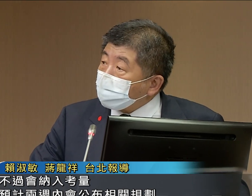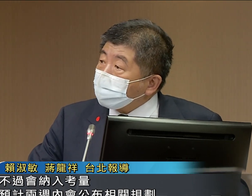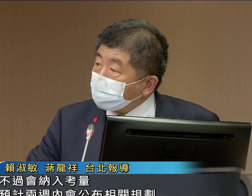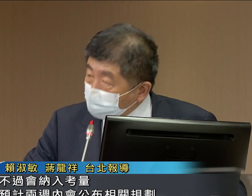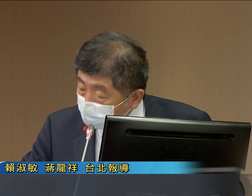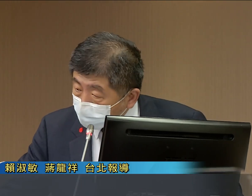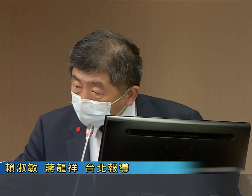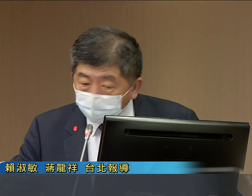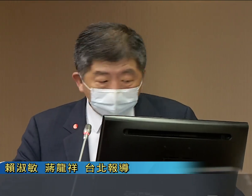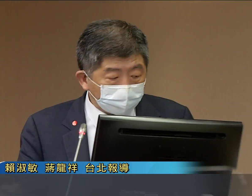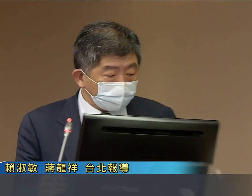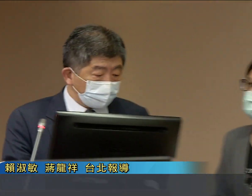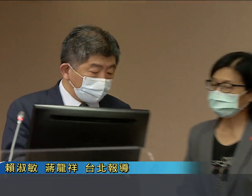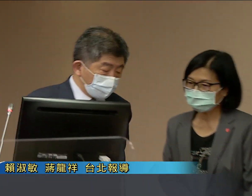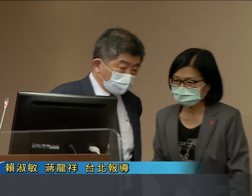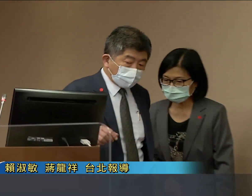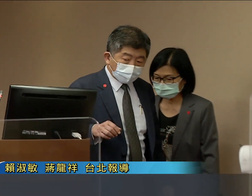划。记者赖淑敏、蒋龙翔特别报道。